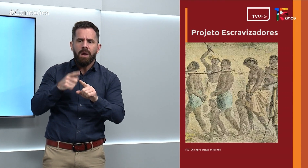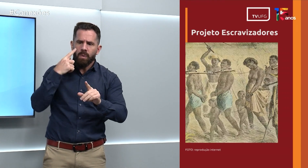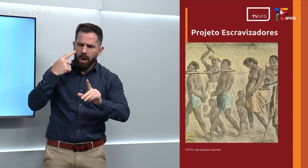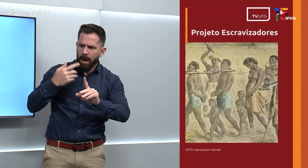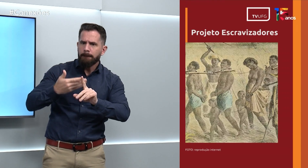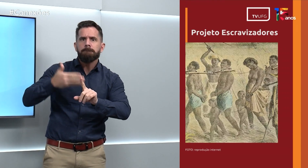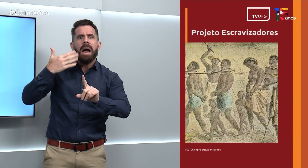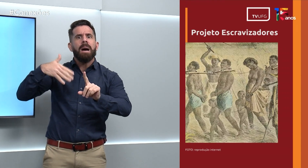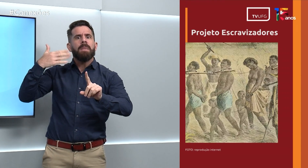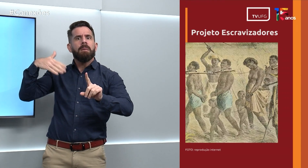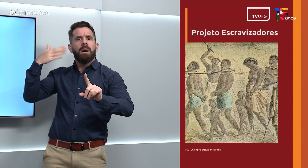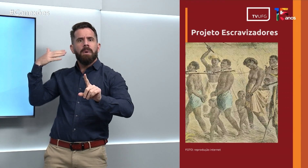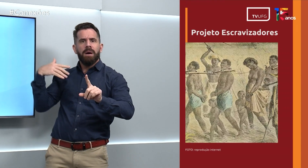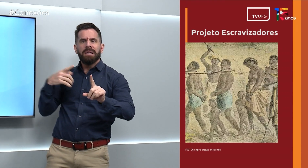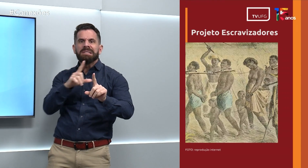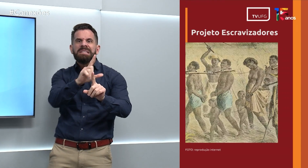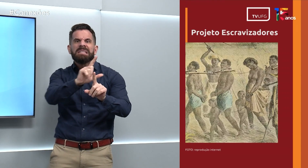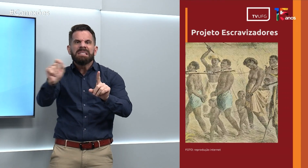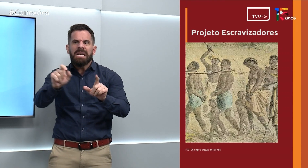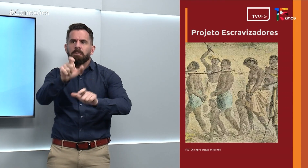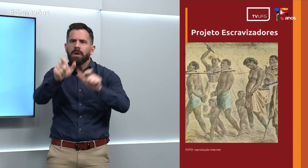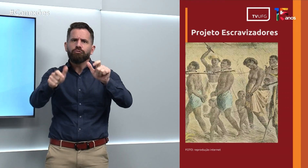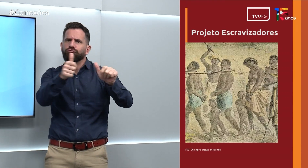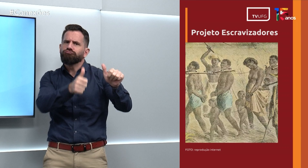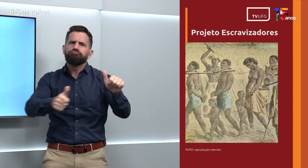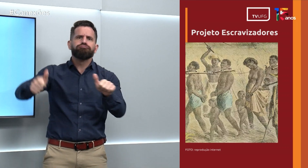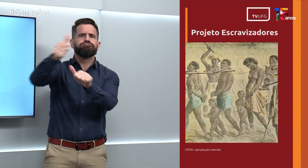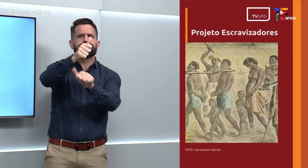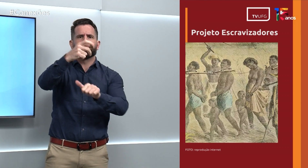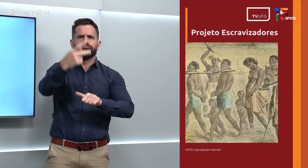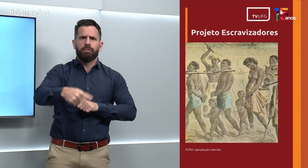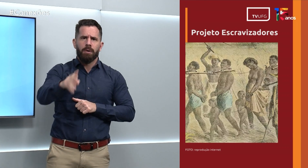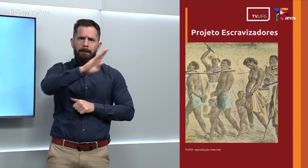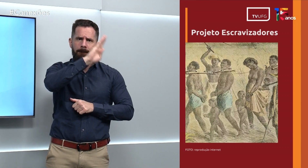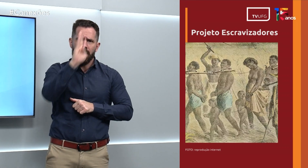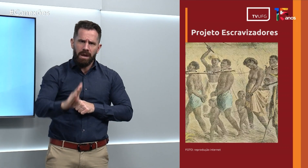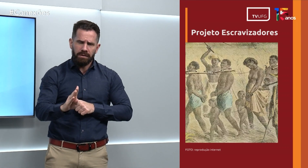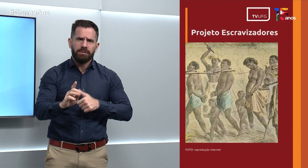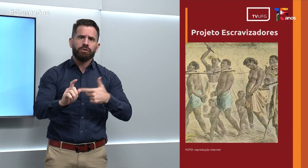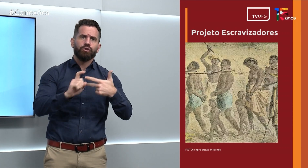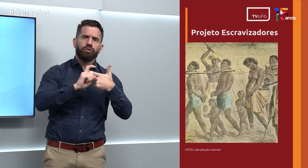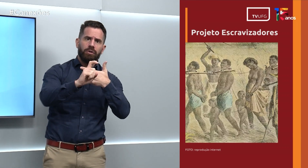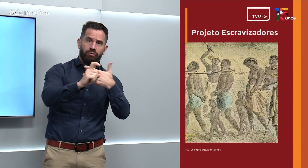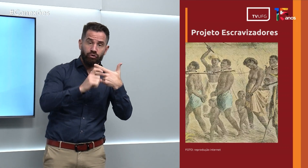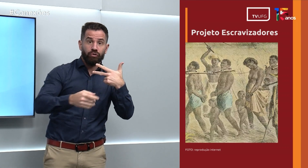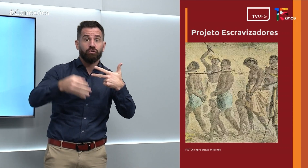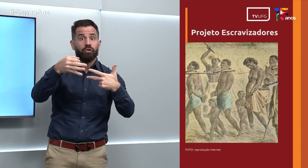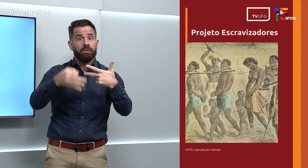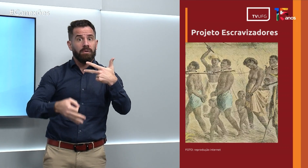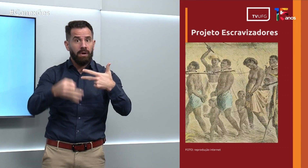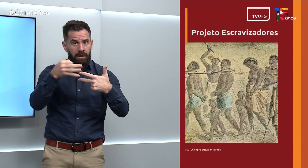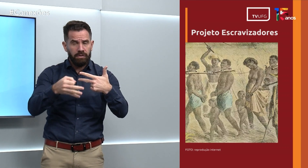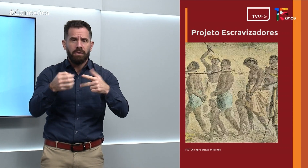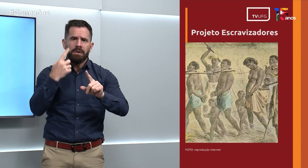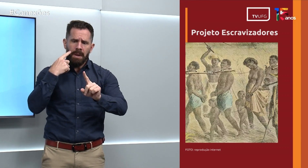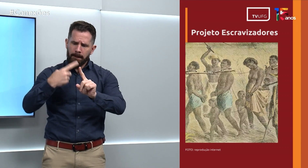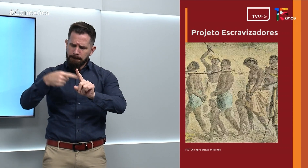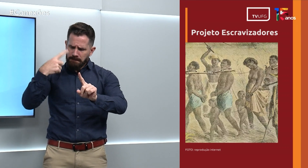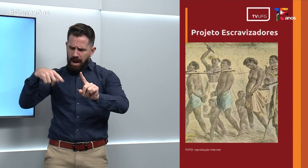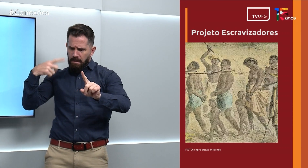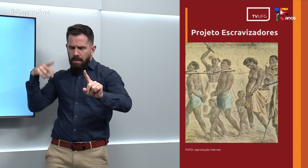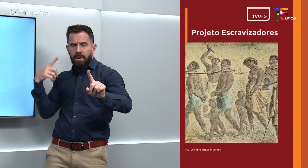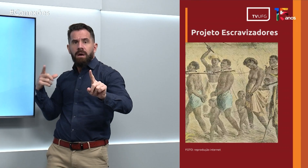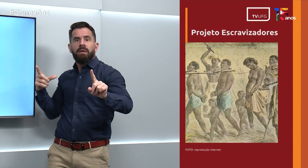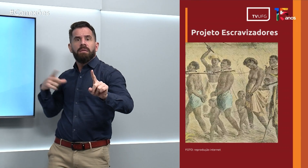de 100 autoridades brasileiras do Executivo e do Legislativo, para identificar se havia casos de uso